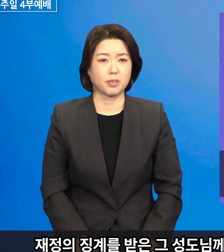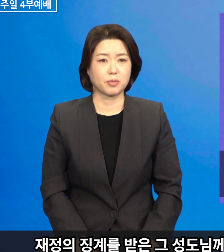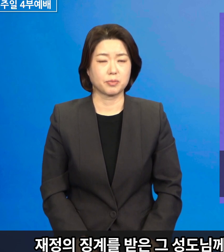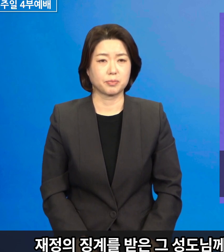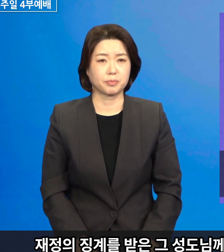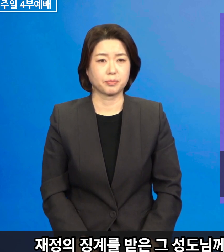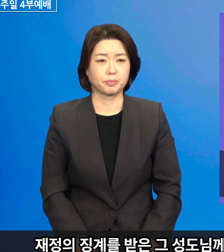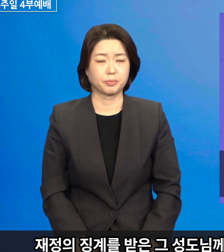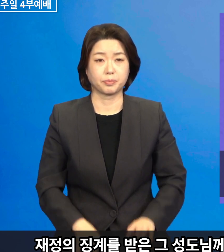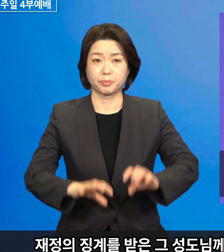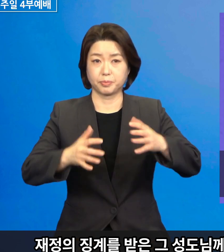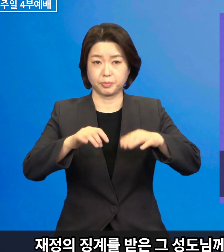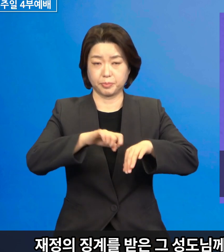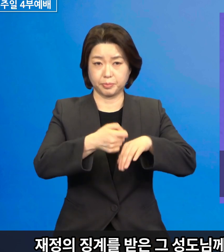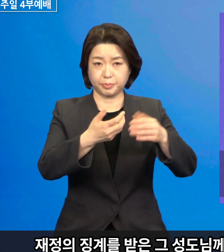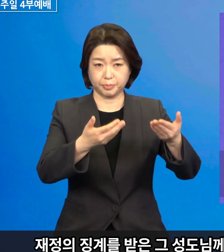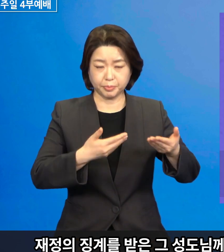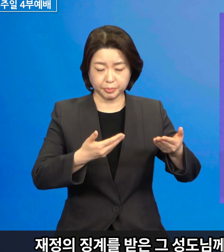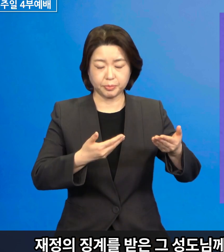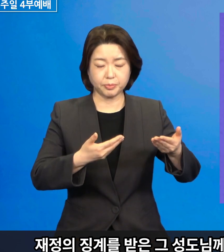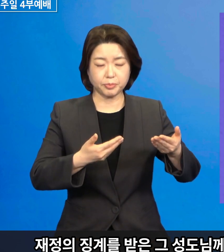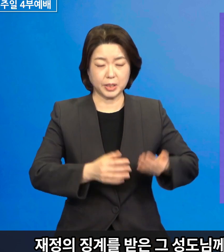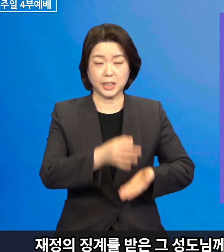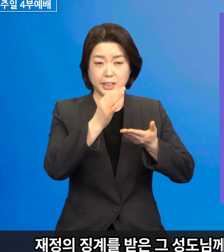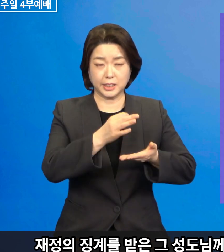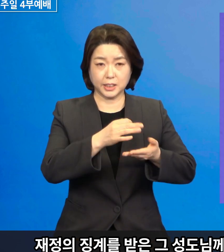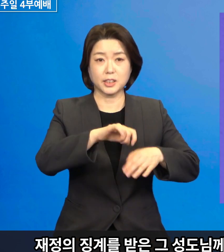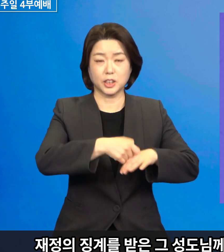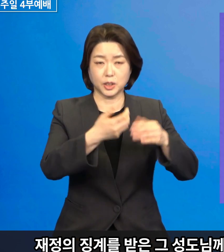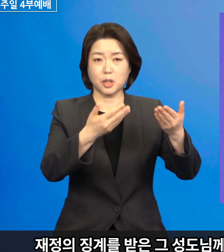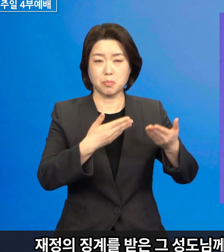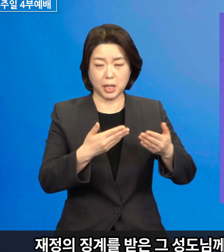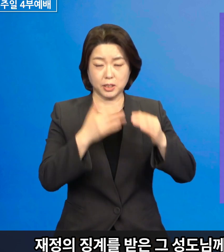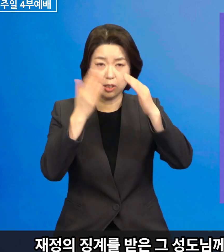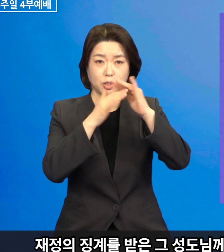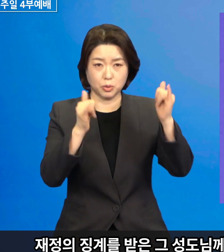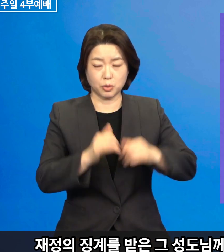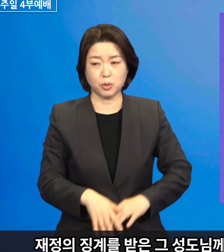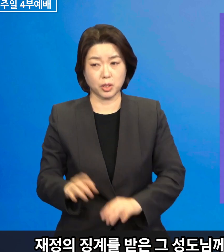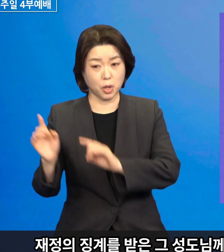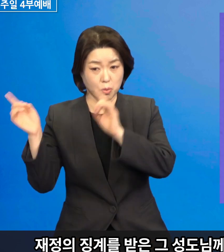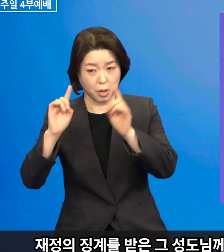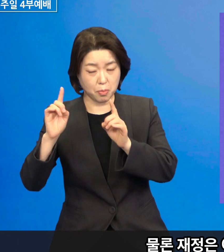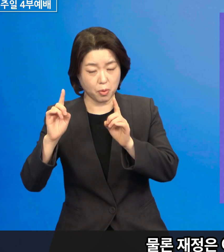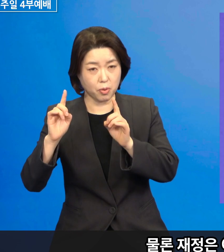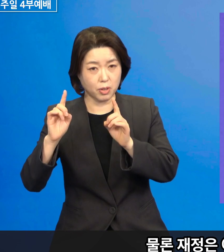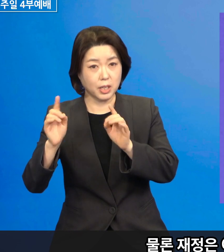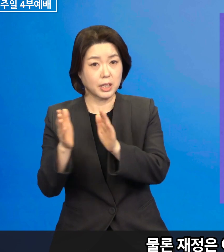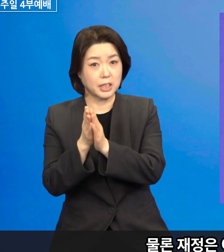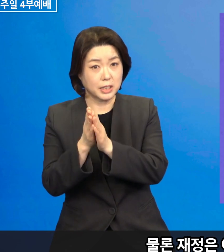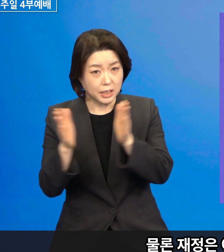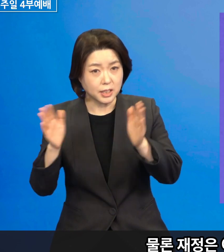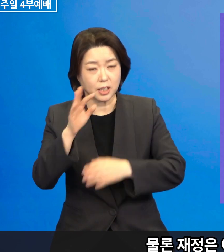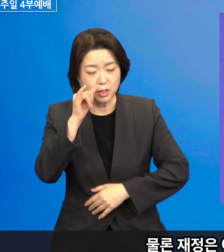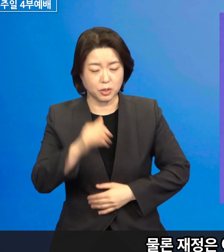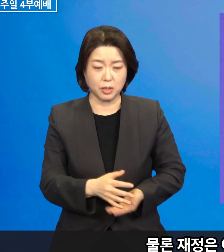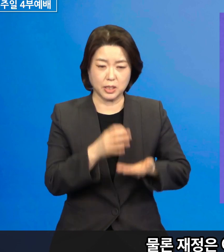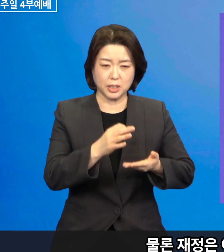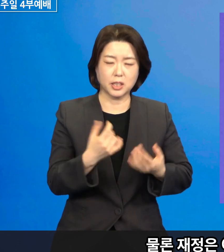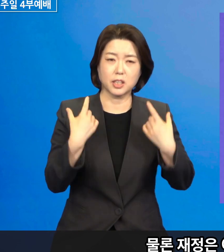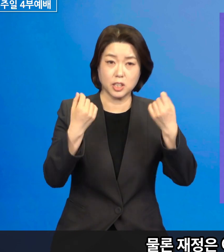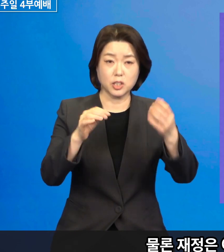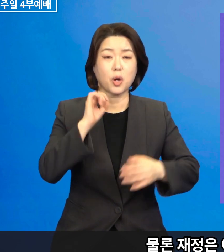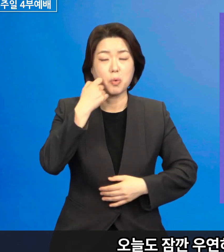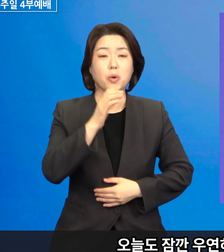재정의 징계를 받은 그 성도님께서 회복의 새벽을 맞이하고 있어요. 물론 재정은 여전히